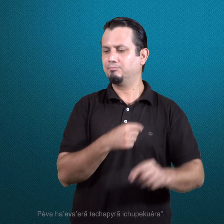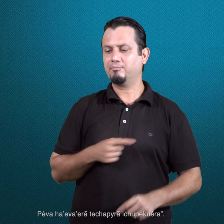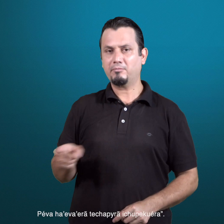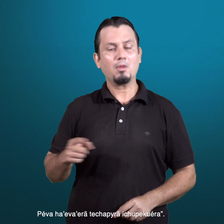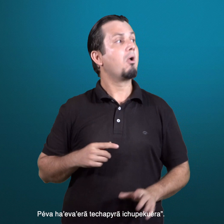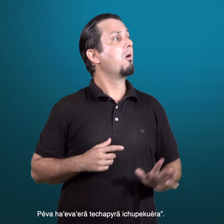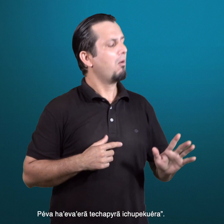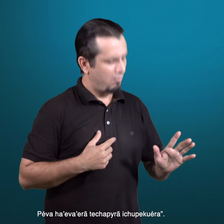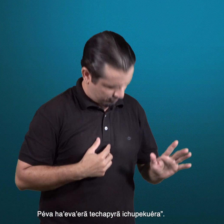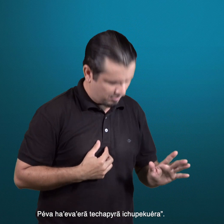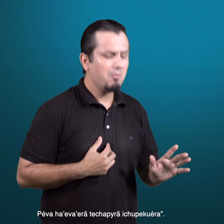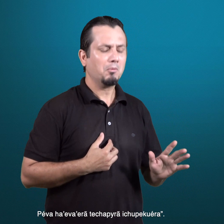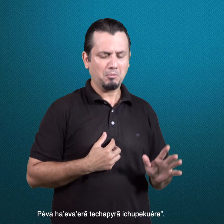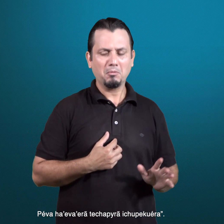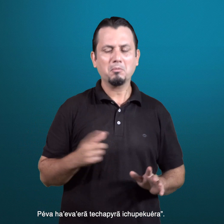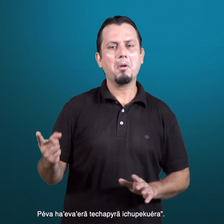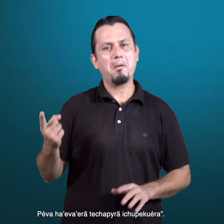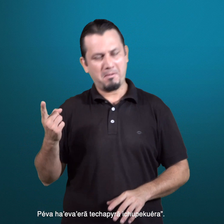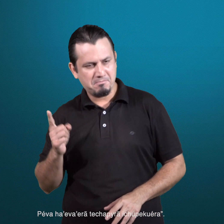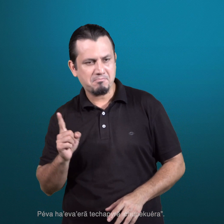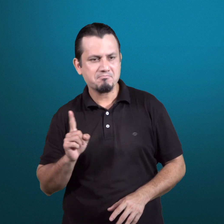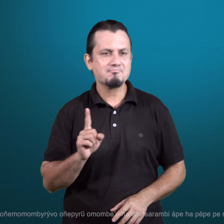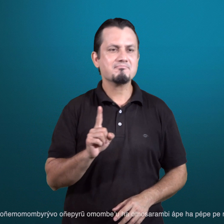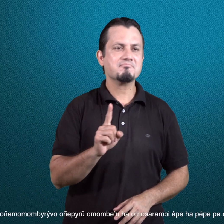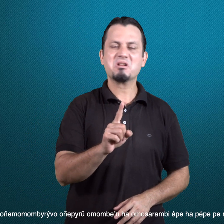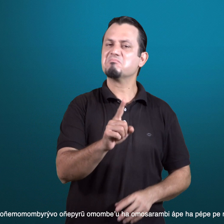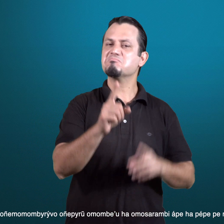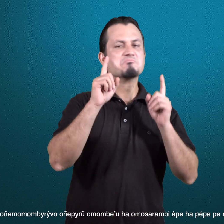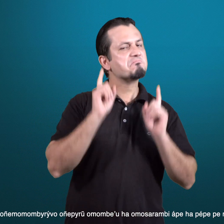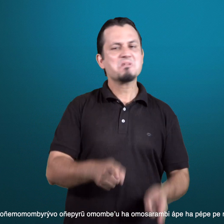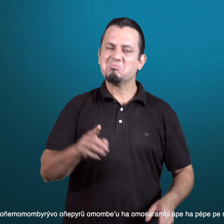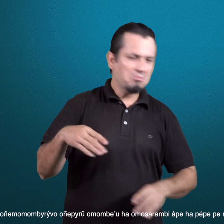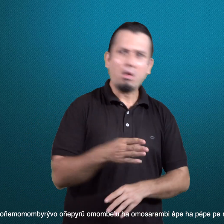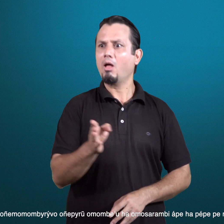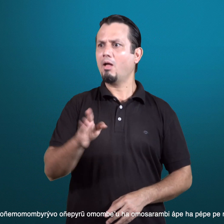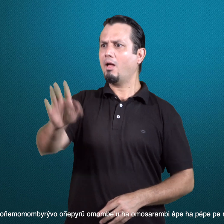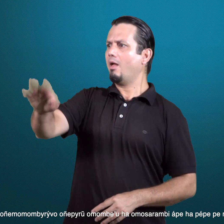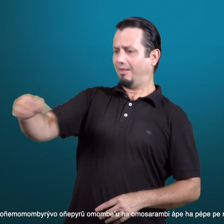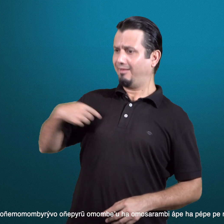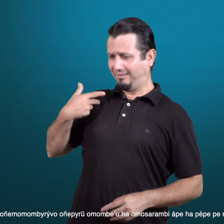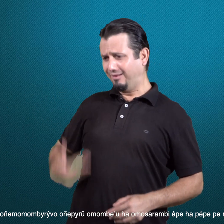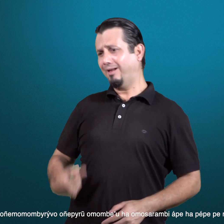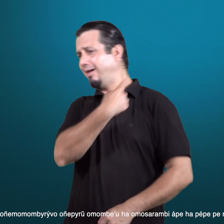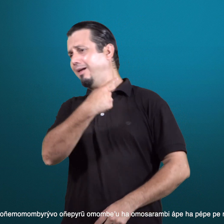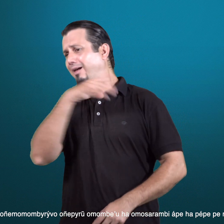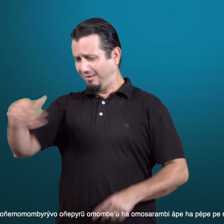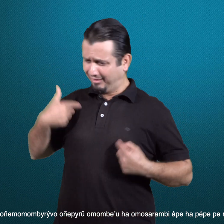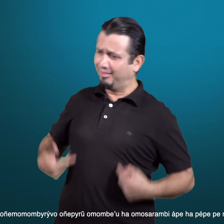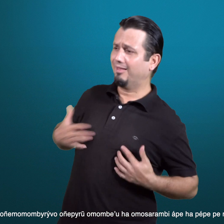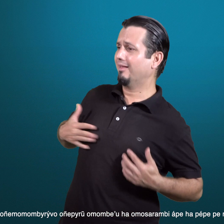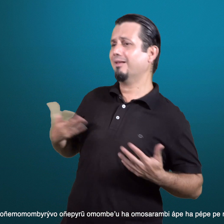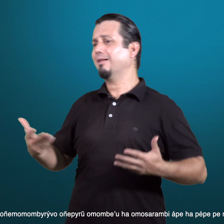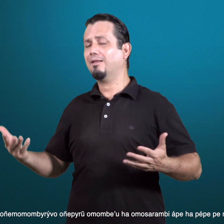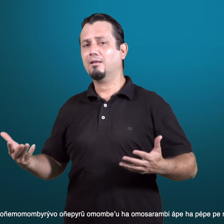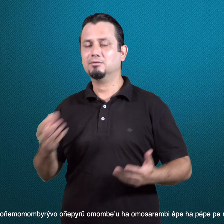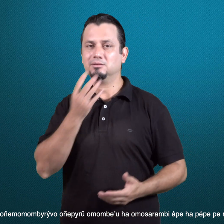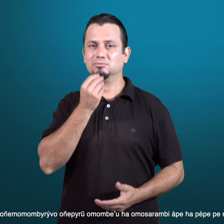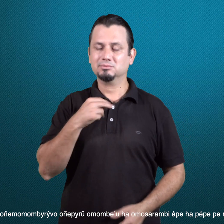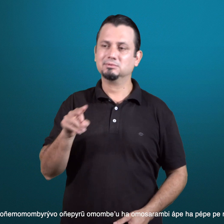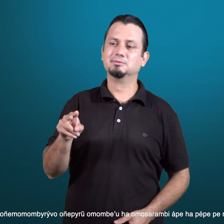Péva ha'eva'erã techapyrã ichupekuéra. Ha'e katu oñemomombyryvo oñepyrũ omombe'u ha omosarambi